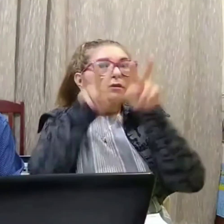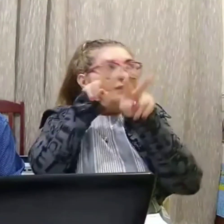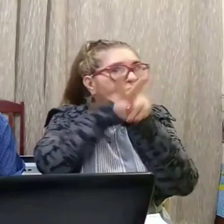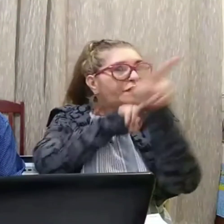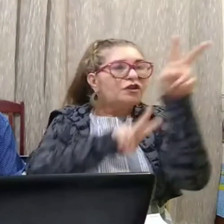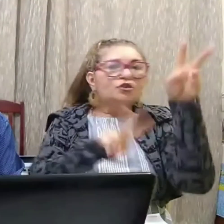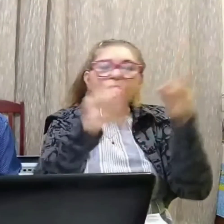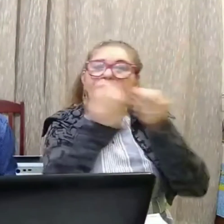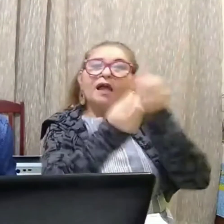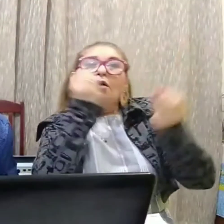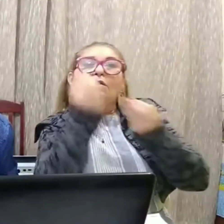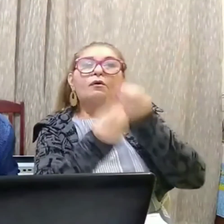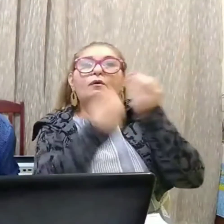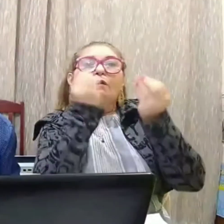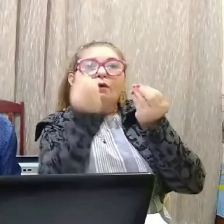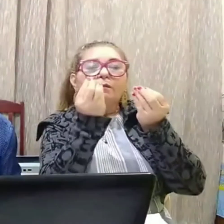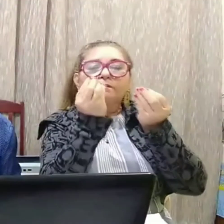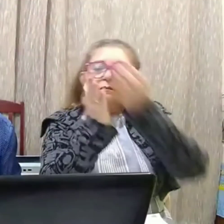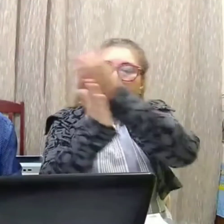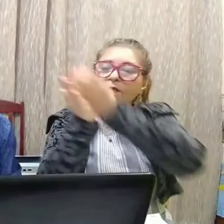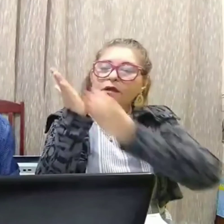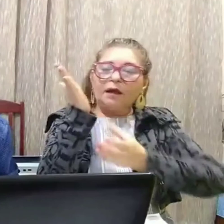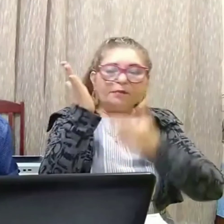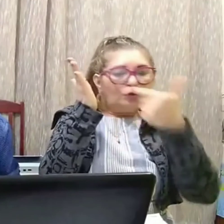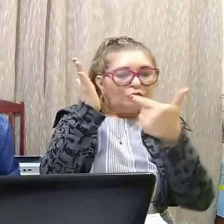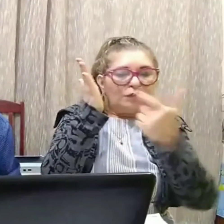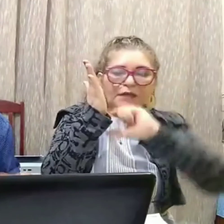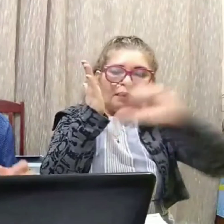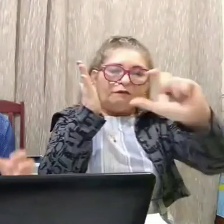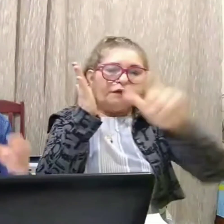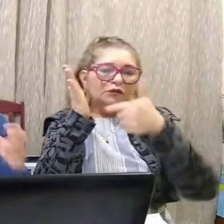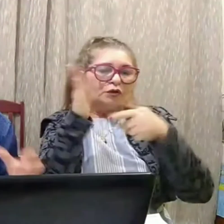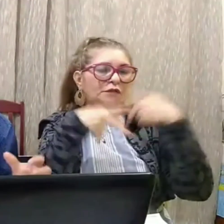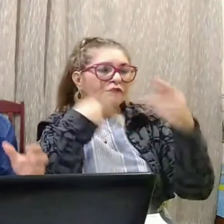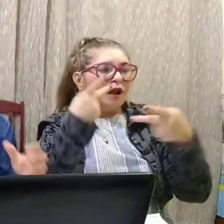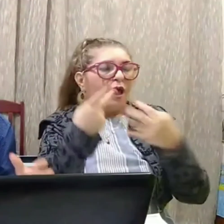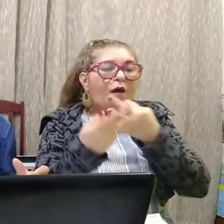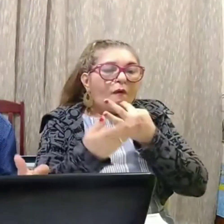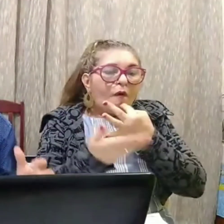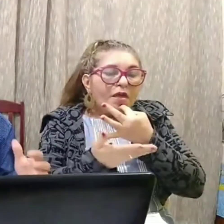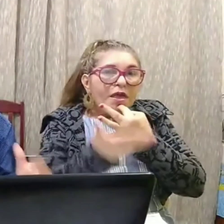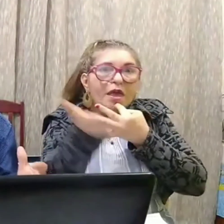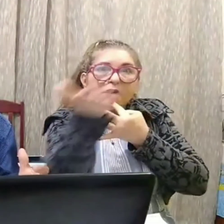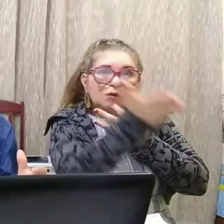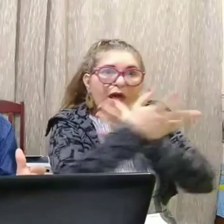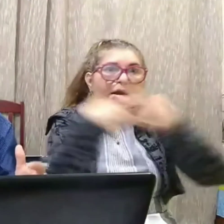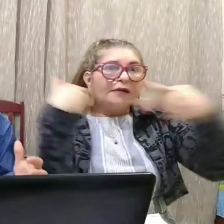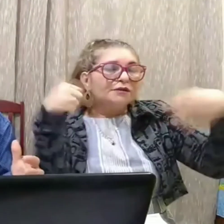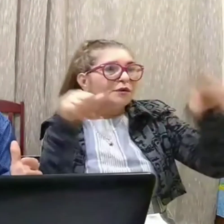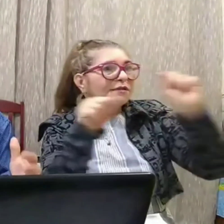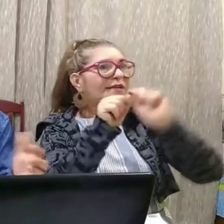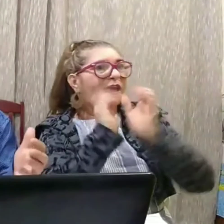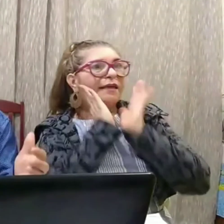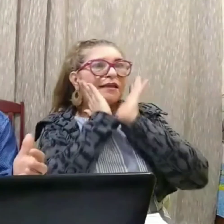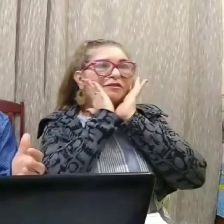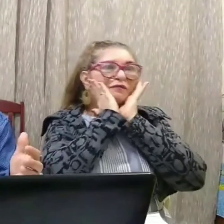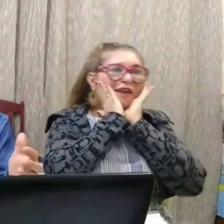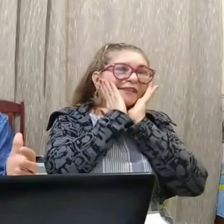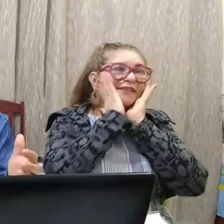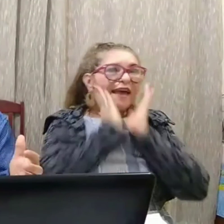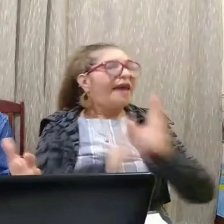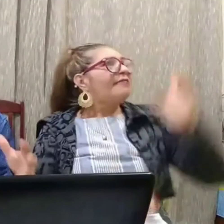através, aqui capítulo 2, verso 2 diz: conheço as tuas obras. Olha, Deus está